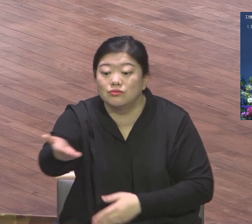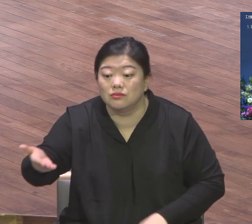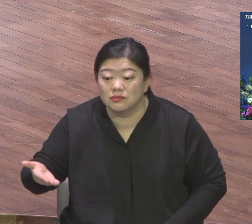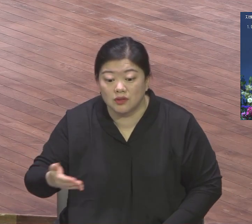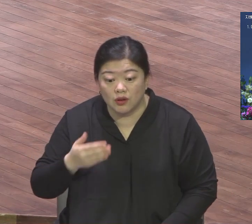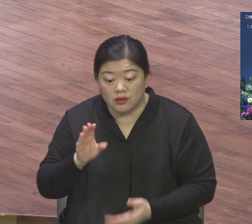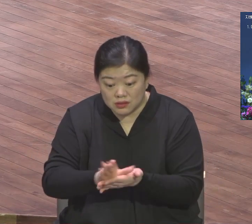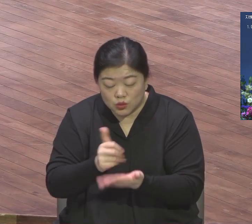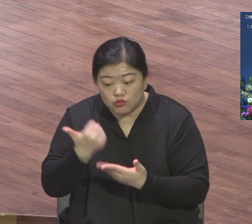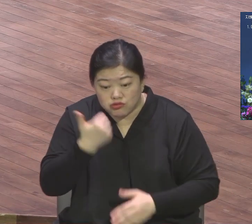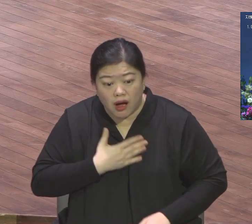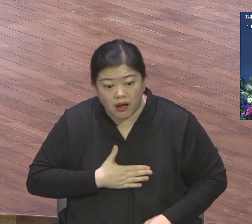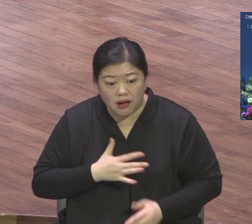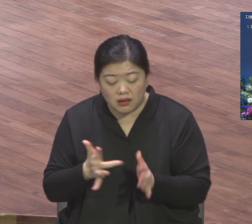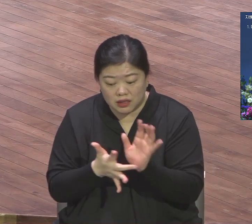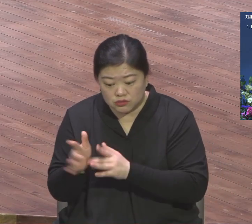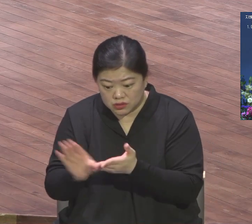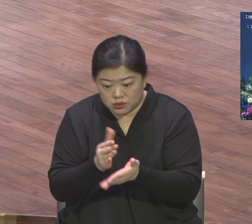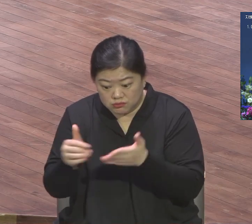24 한다면 어떻게 되겠어요?